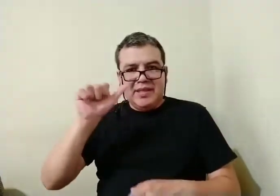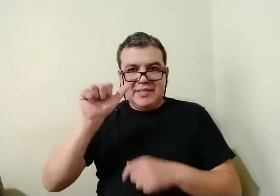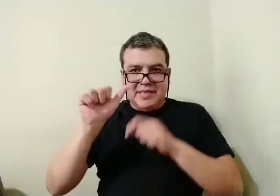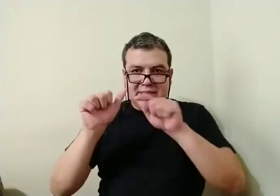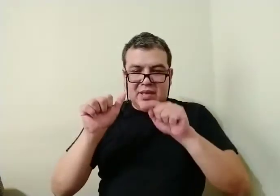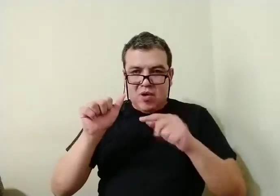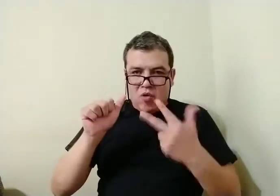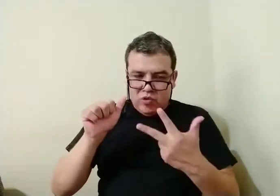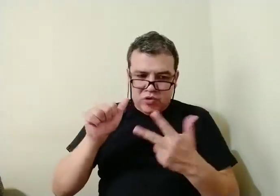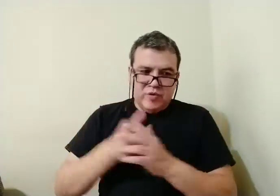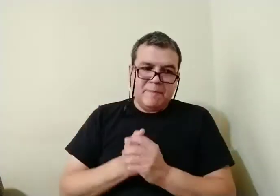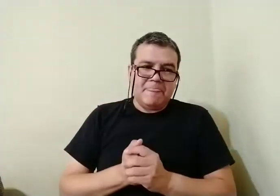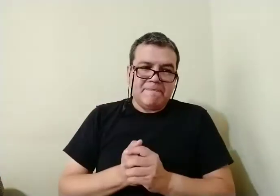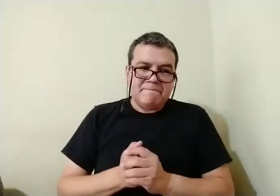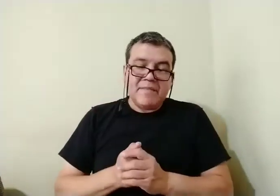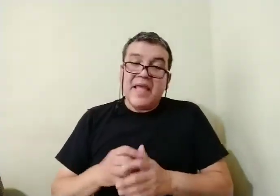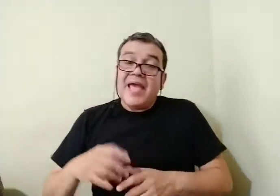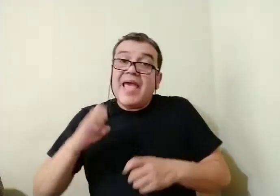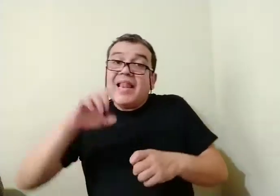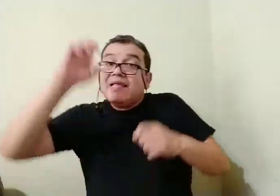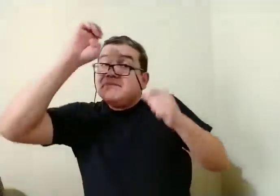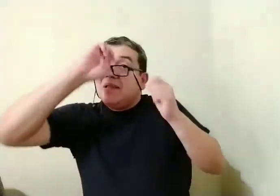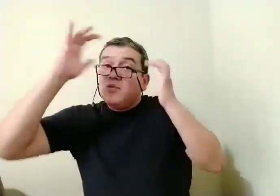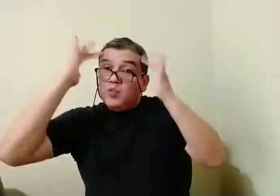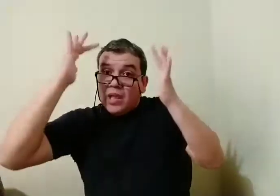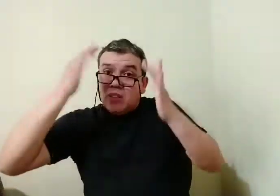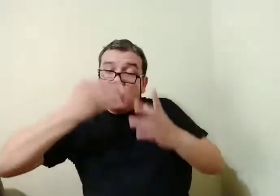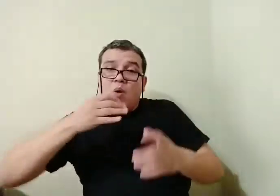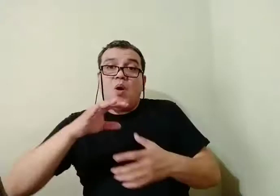tantas almas a Jesús como sea posible.